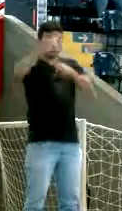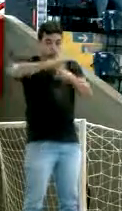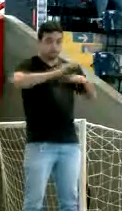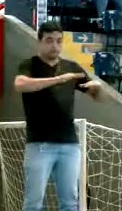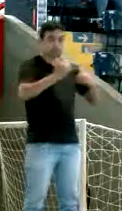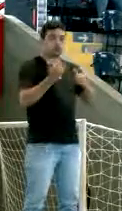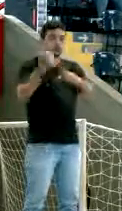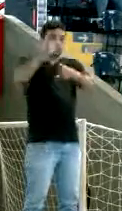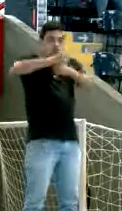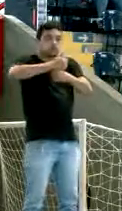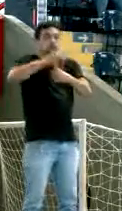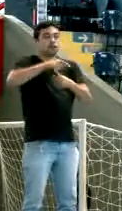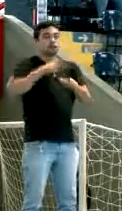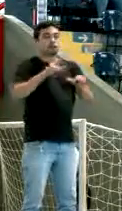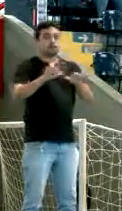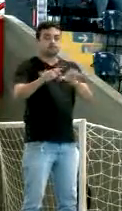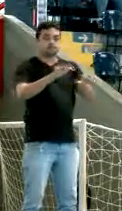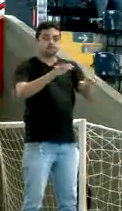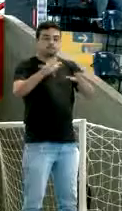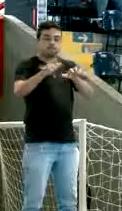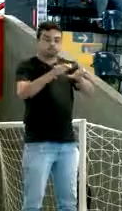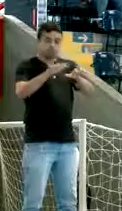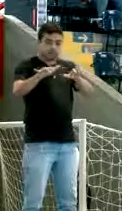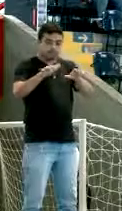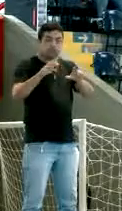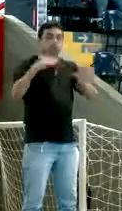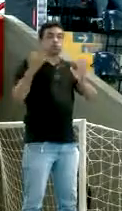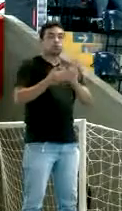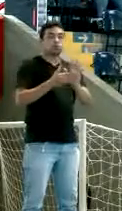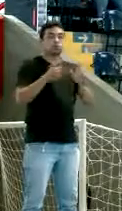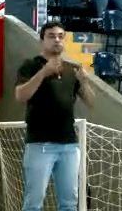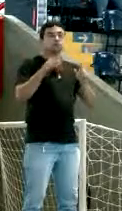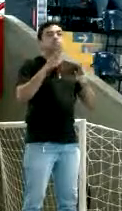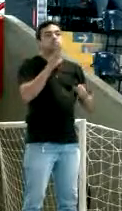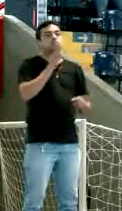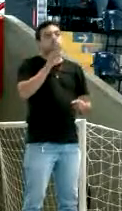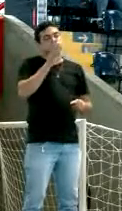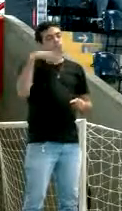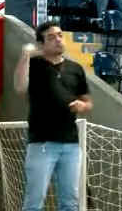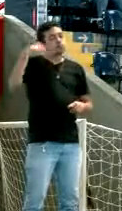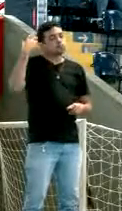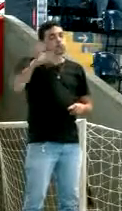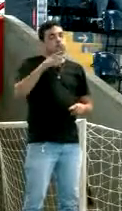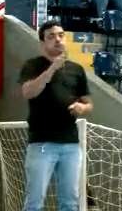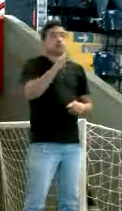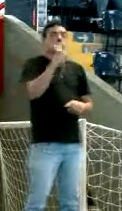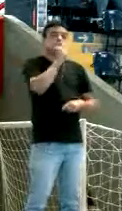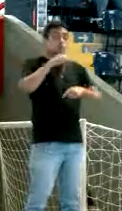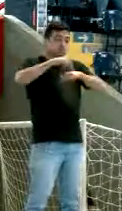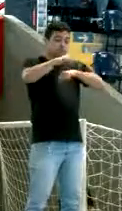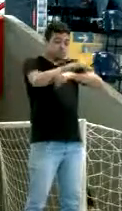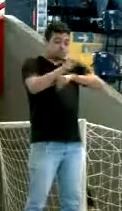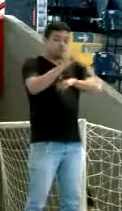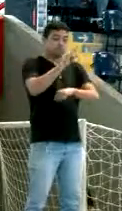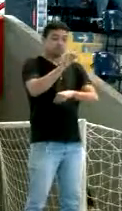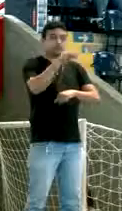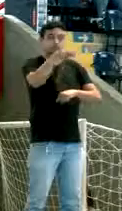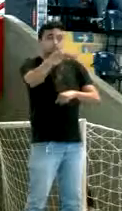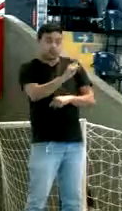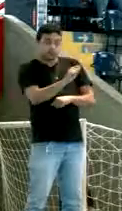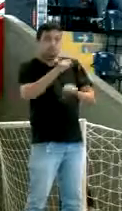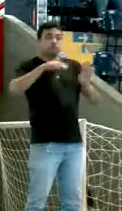percussão pela tecla do piano. Todo mundo aqui já ouviu Garota de Ipanema? Garota de Ipanema é bossa nova, Garota de